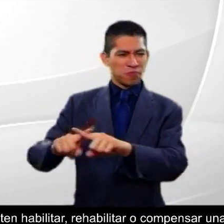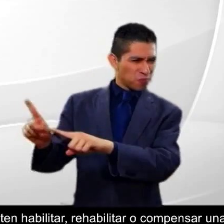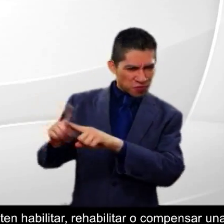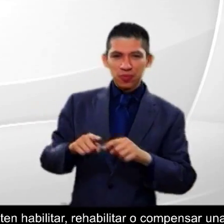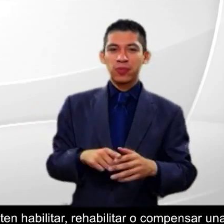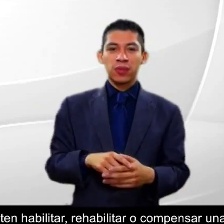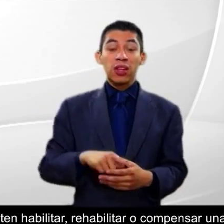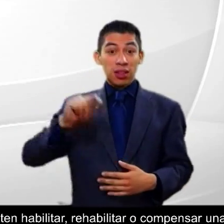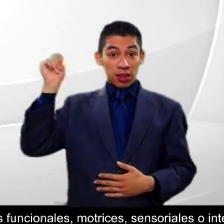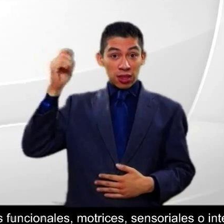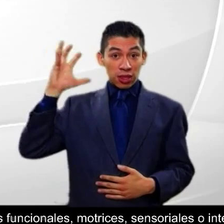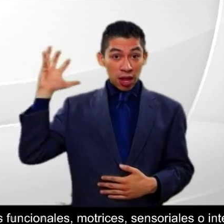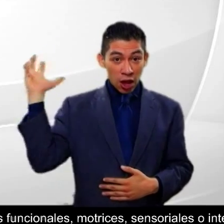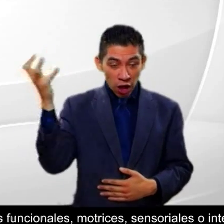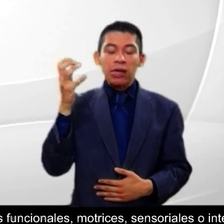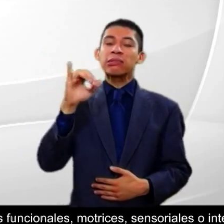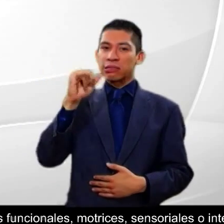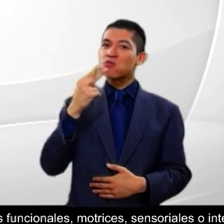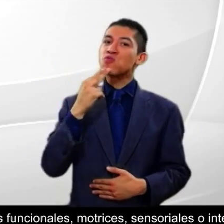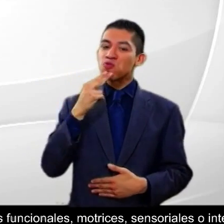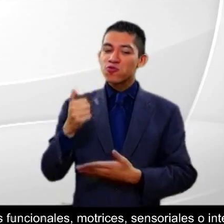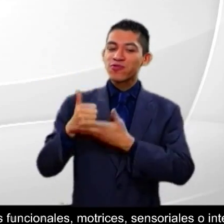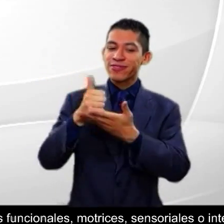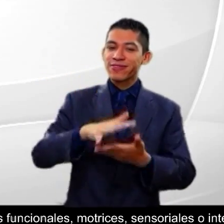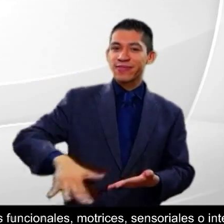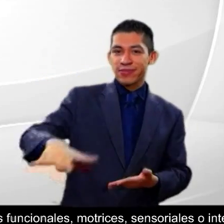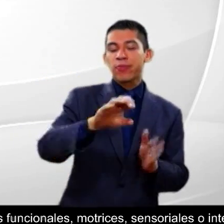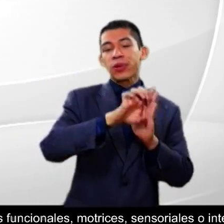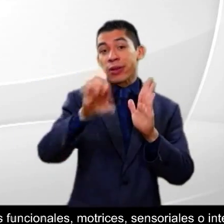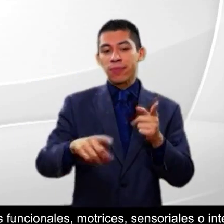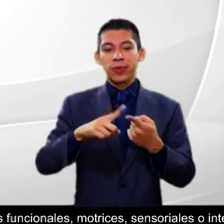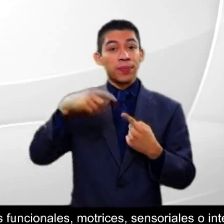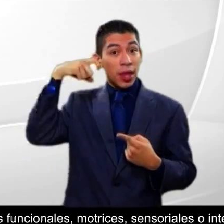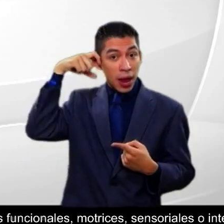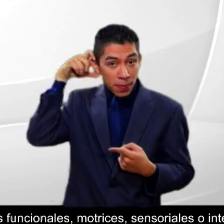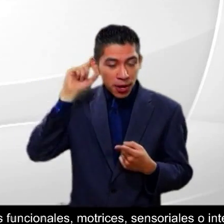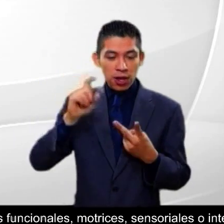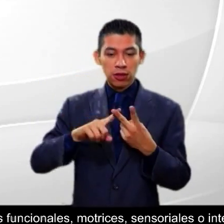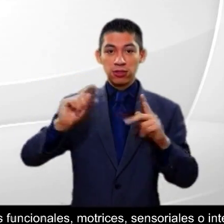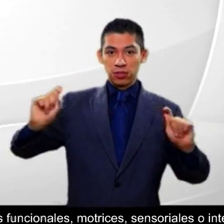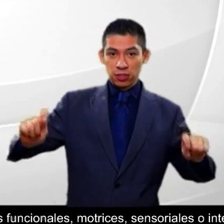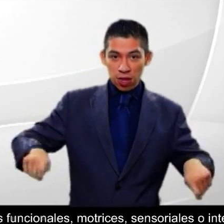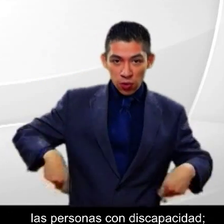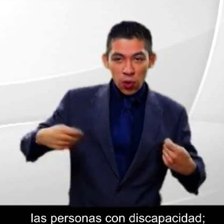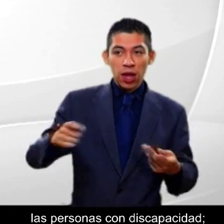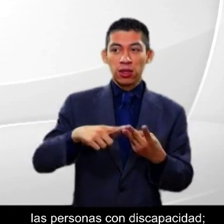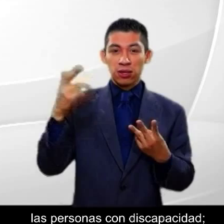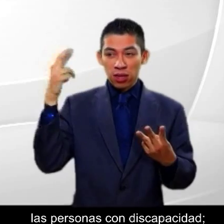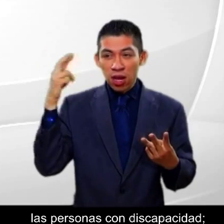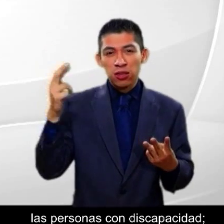Una o más limitaciones funcionales, motrices, sensoriales o intelectuales de las personas con discapacidad